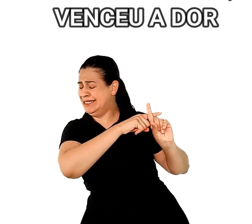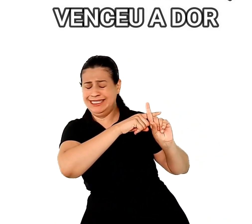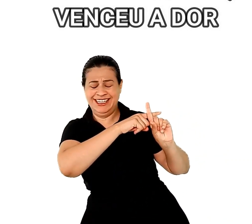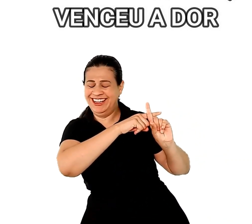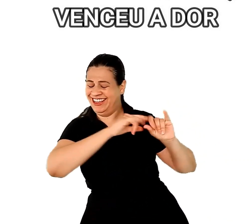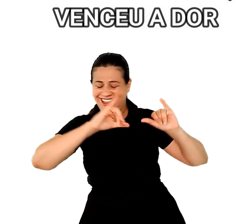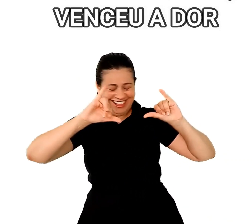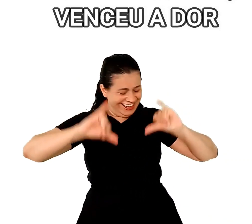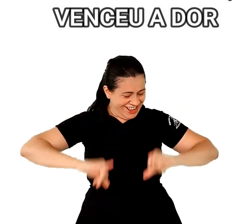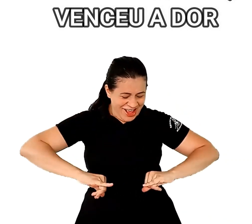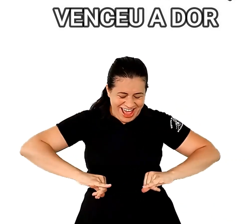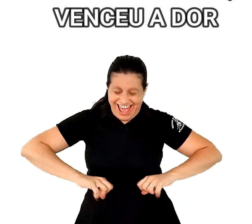venceu a